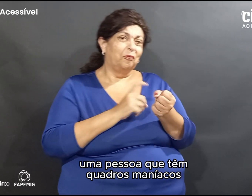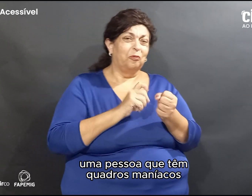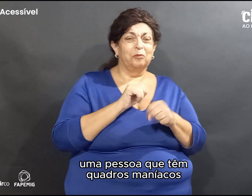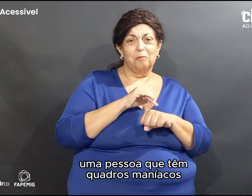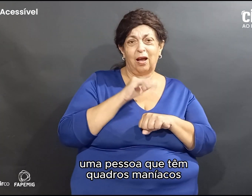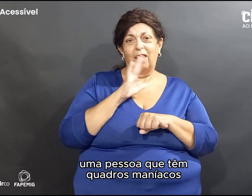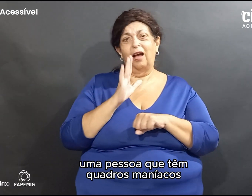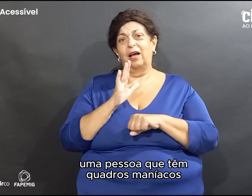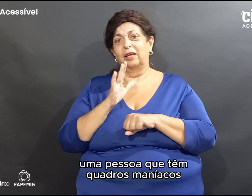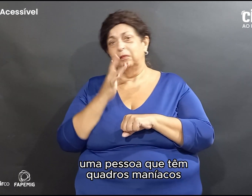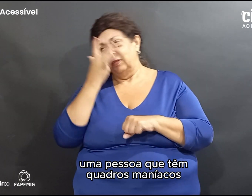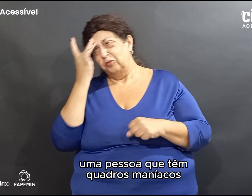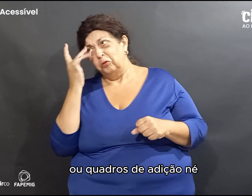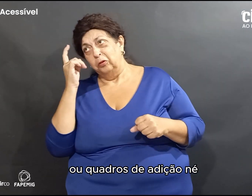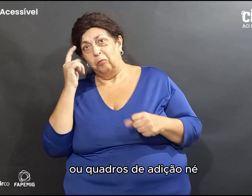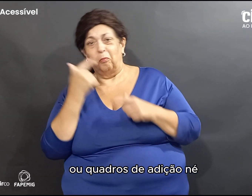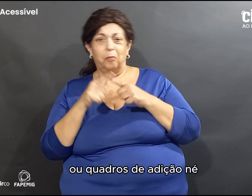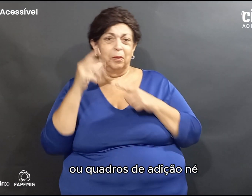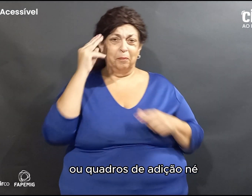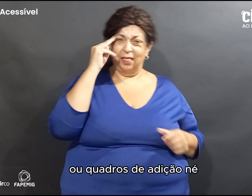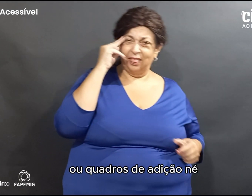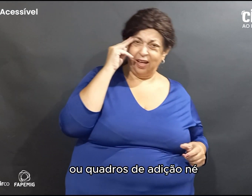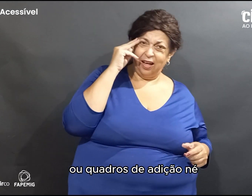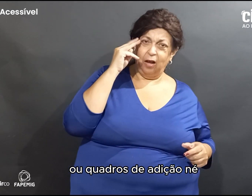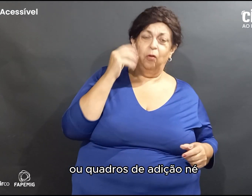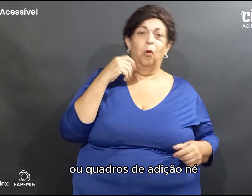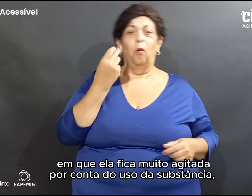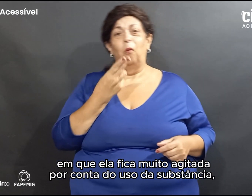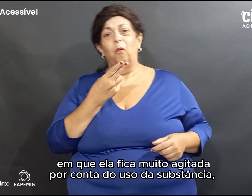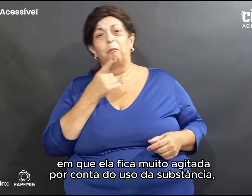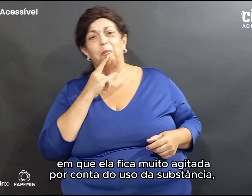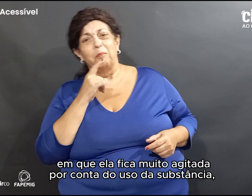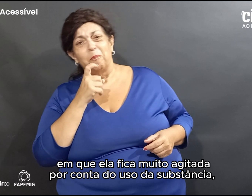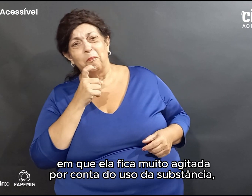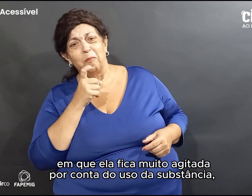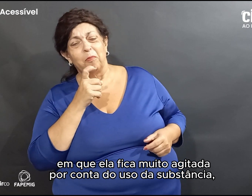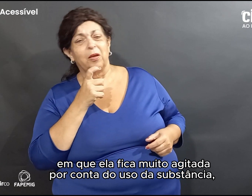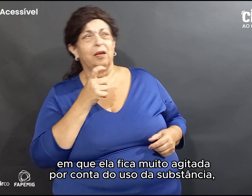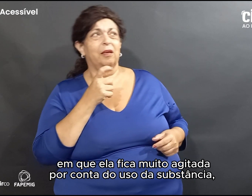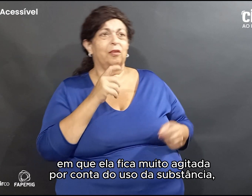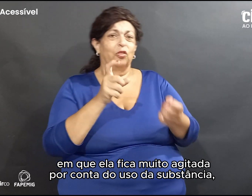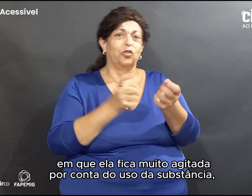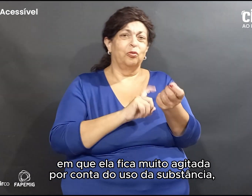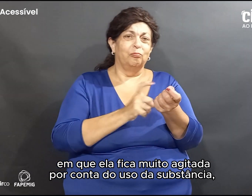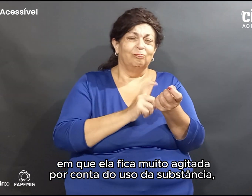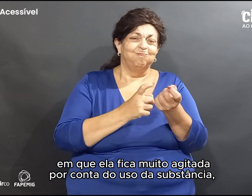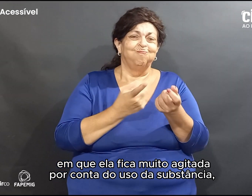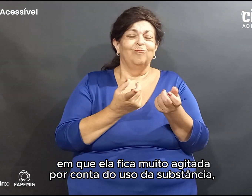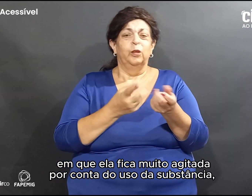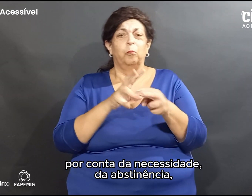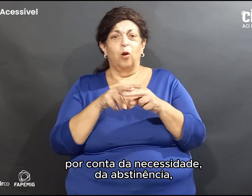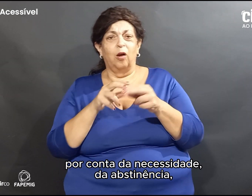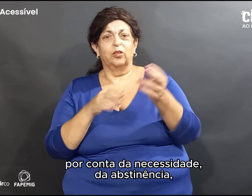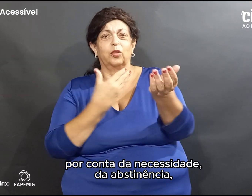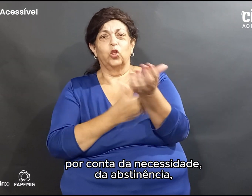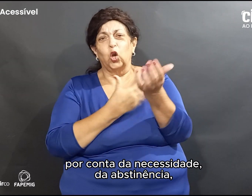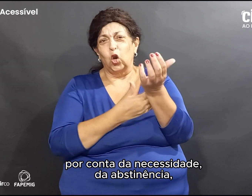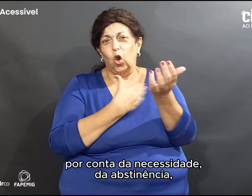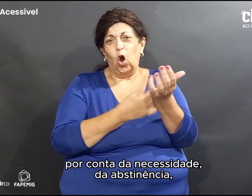quadros maníacos ou quadros de adição, né, em que ela fica muito agitada por conta do uso da substância ou por conta da necessidade,